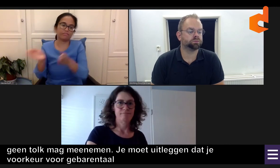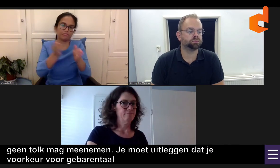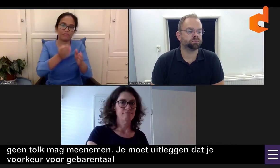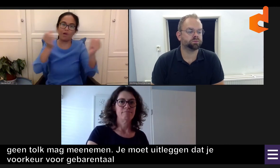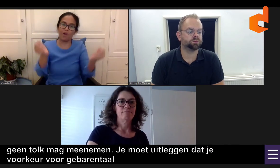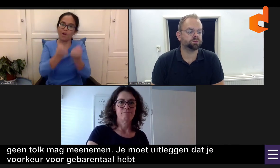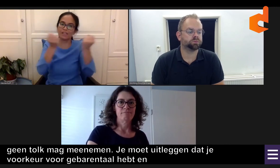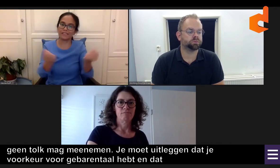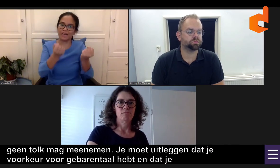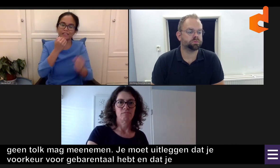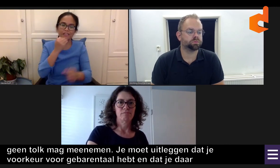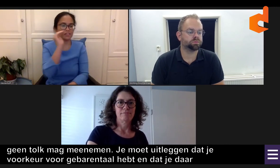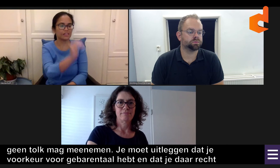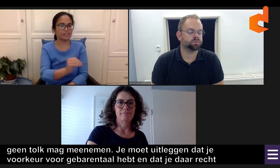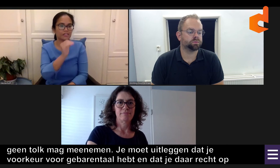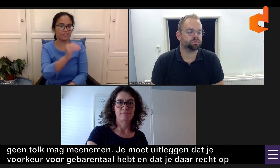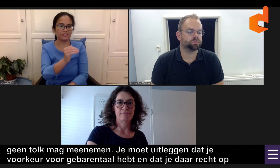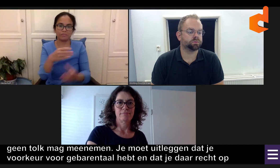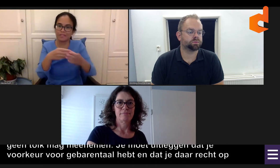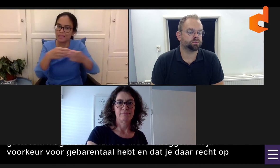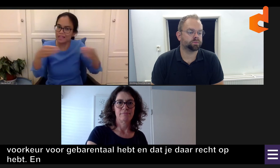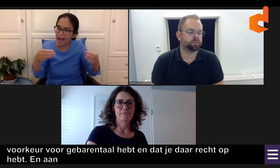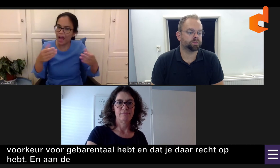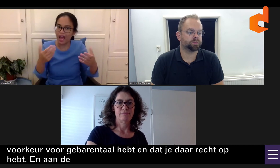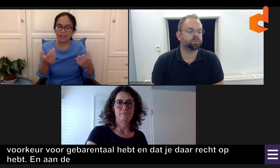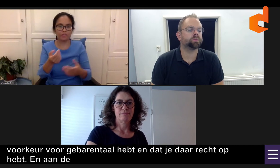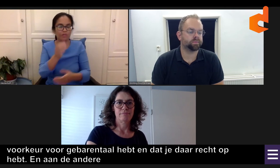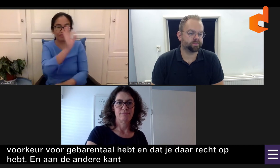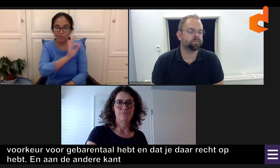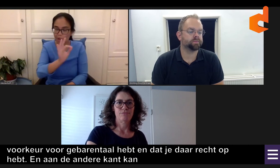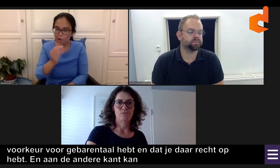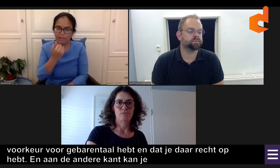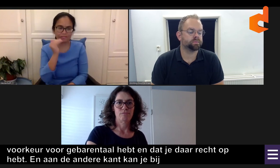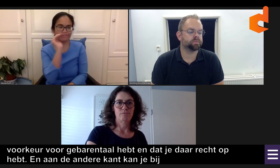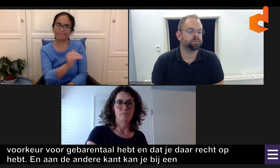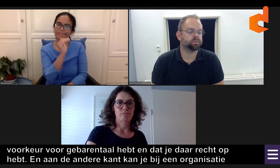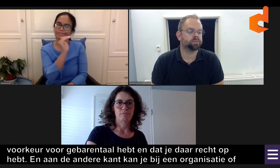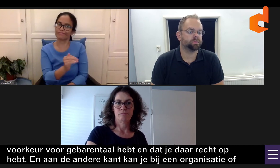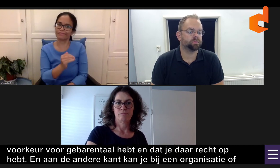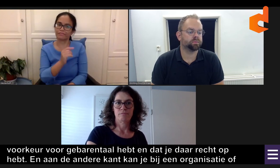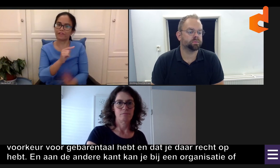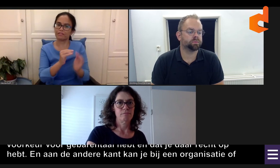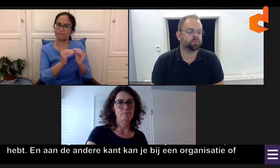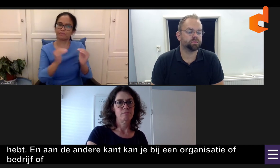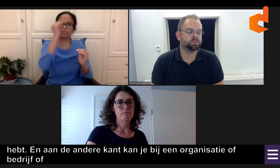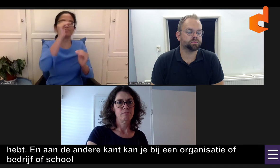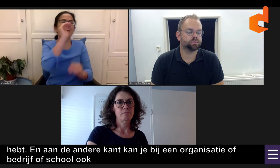Dat je daar recht op hebt. En aan de andere kant kan je bij een organisatie of bij een bedrijf of bij een school ook hetzelfde aangeven.